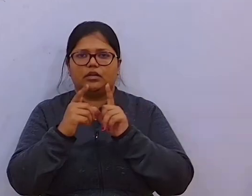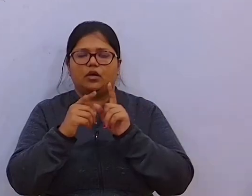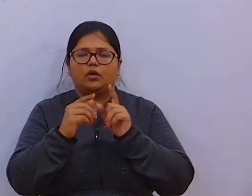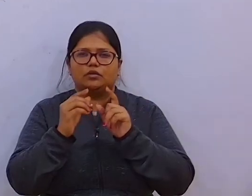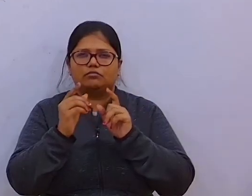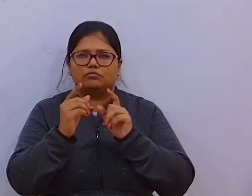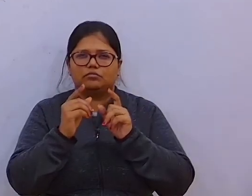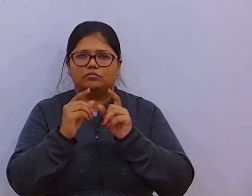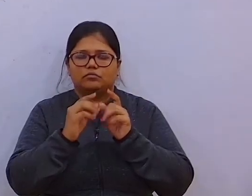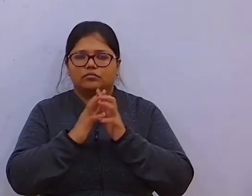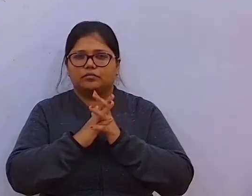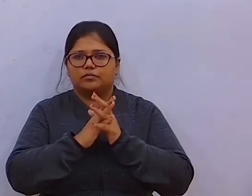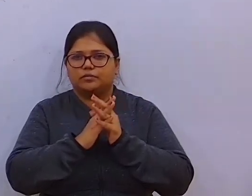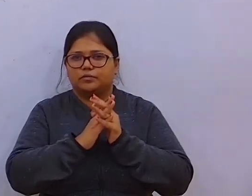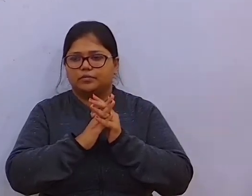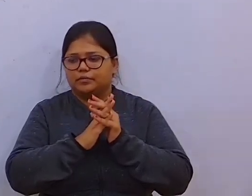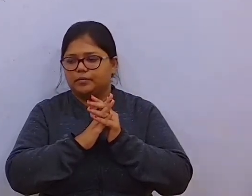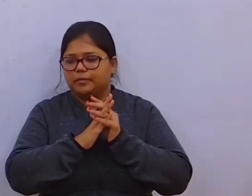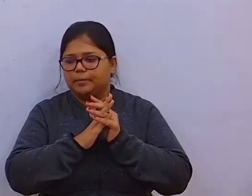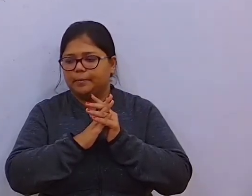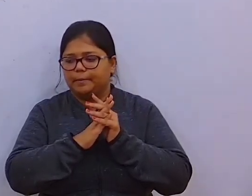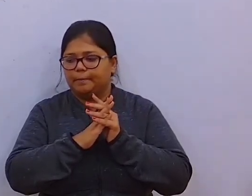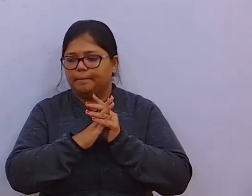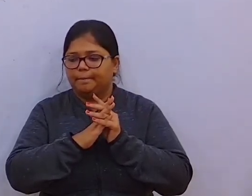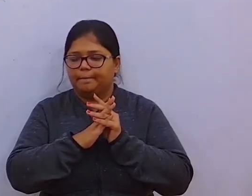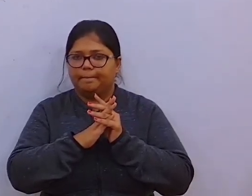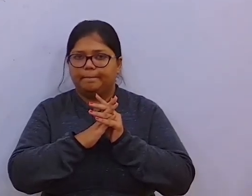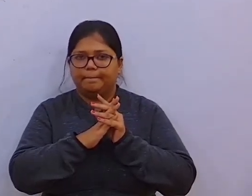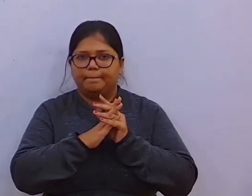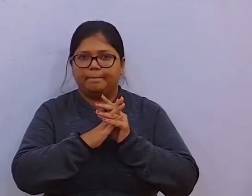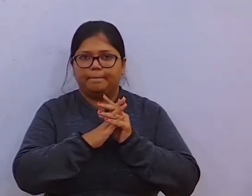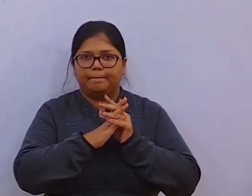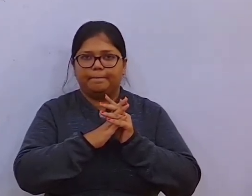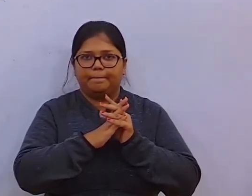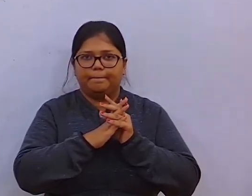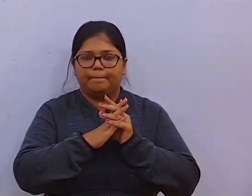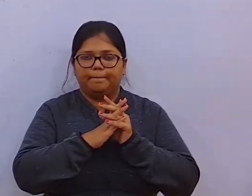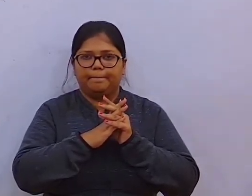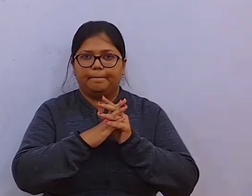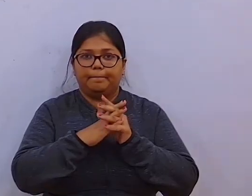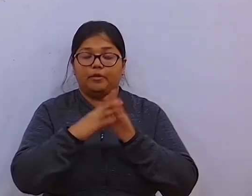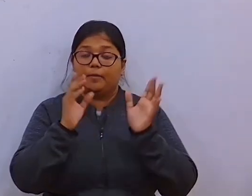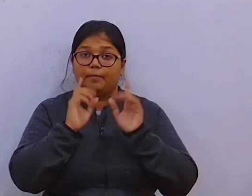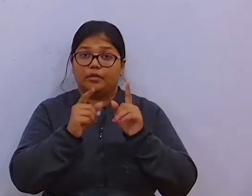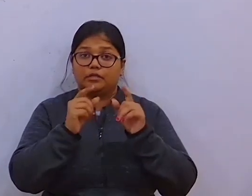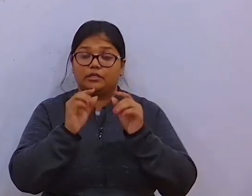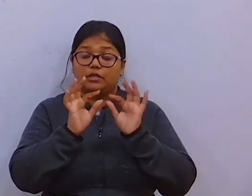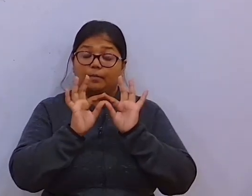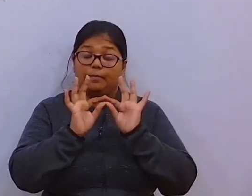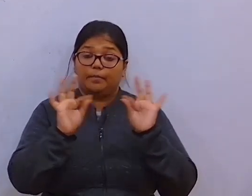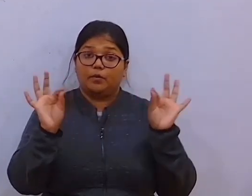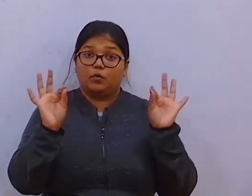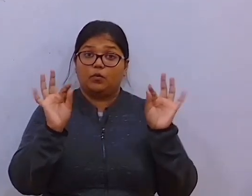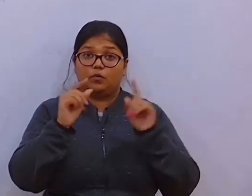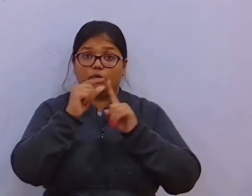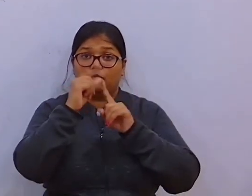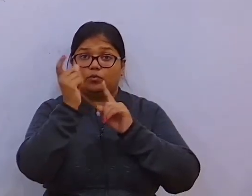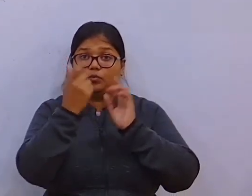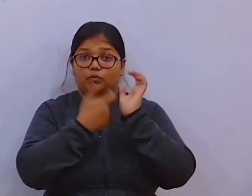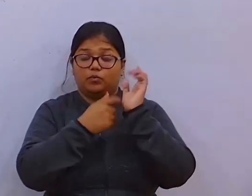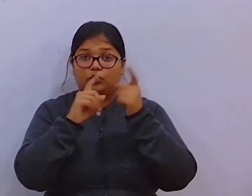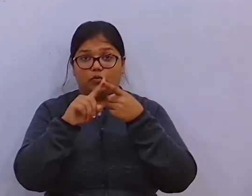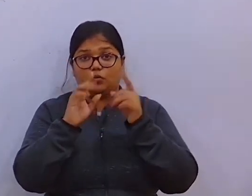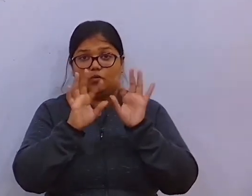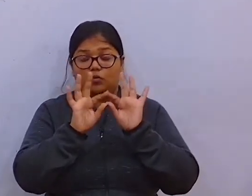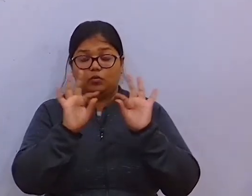या पछुआ पवने या पछुआ जेड स्ट्रीम क्या होती है? शुष्क हवाएं होती है जो शीत ऋतु में वर्षा का कारण